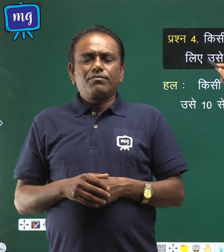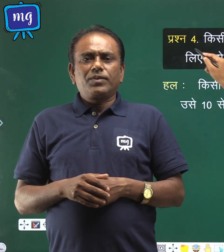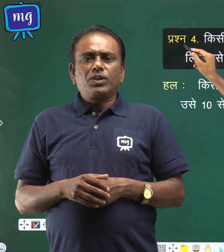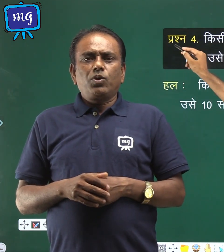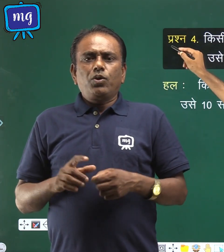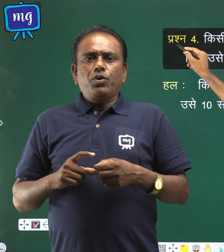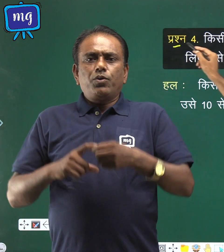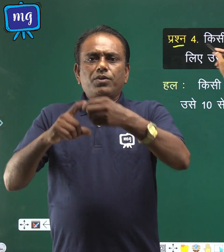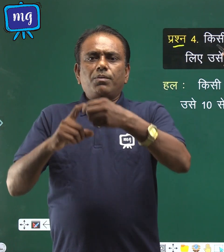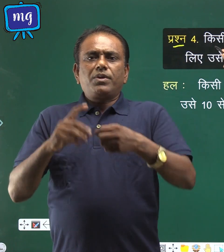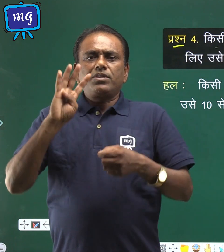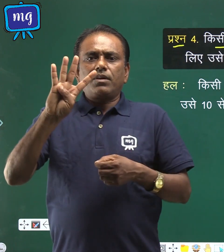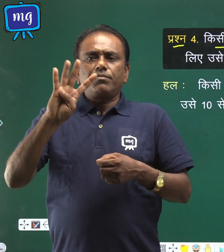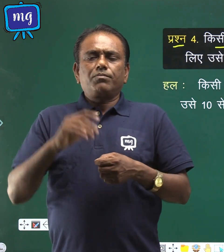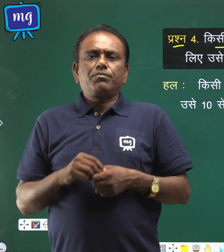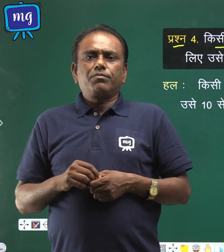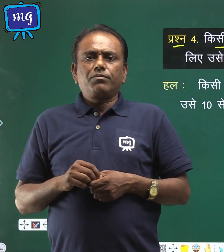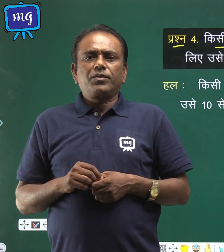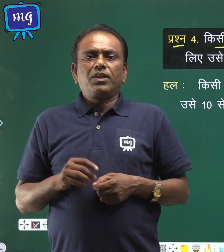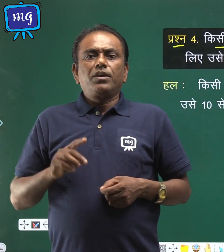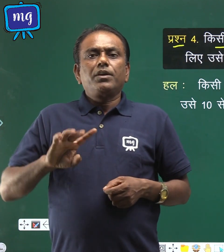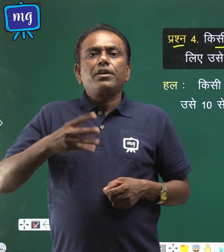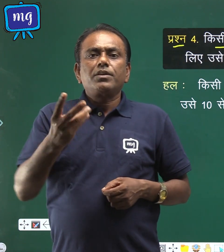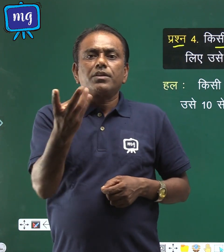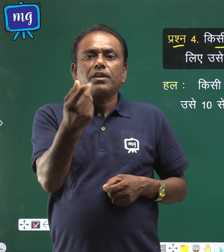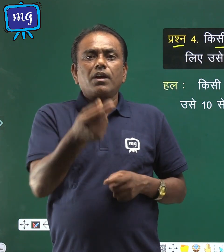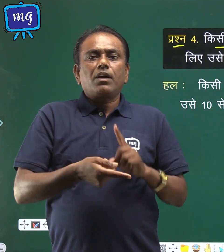प्रश्न नंबर 4, किसी संख्या का